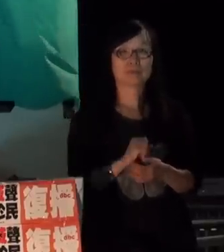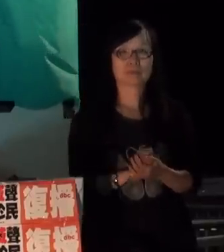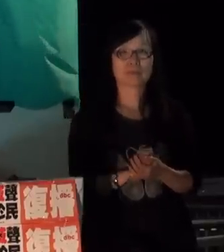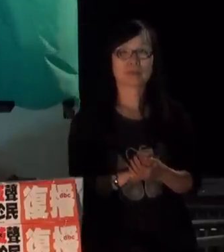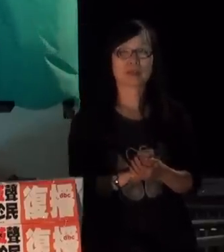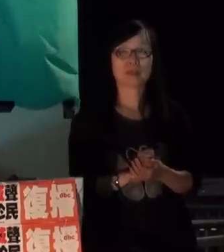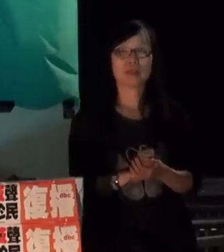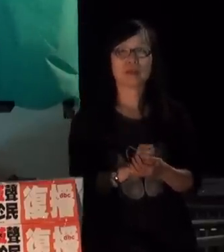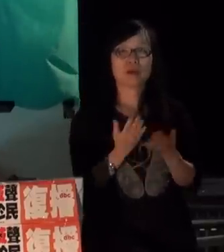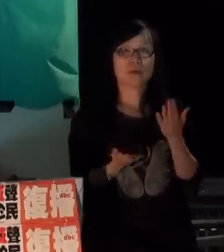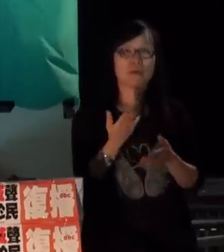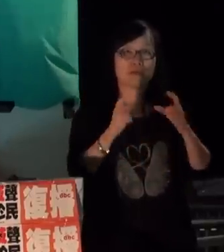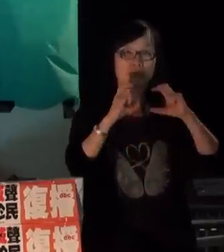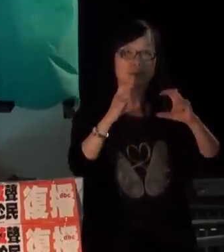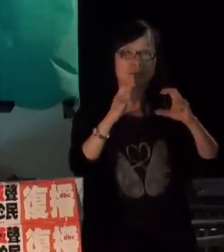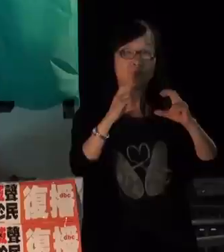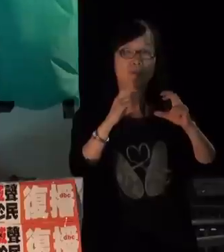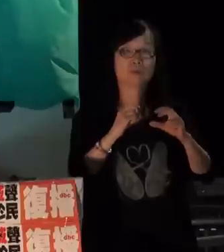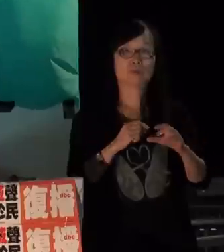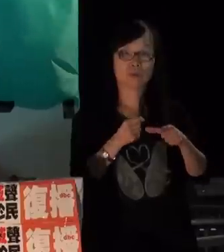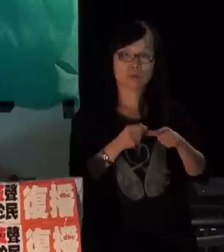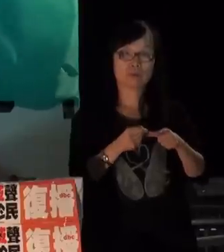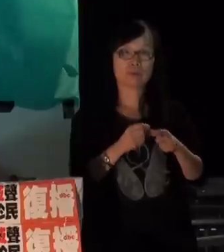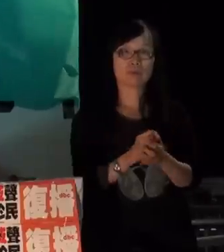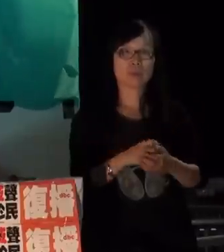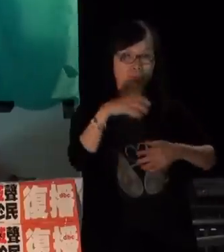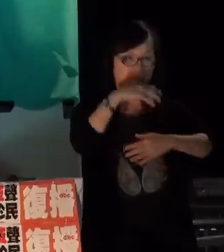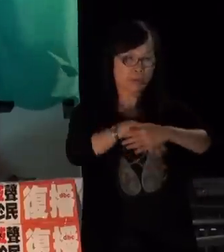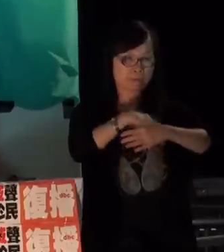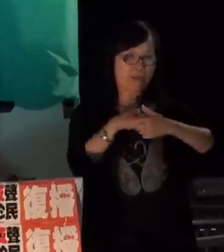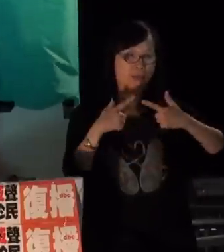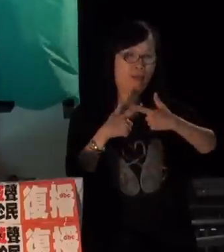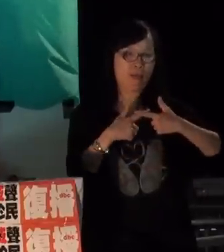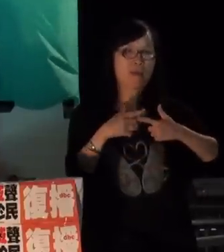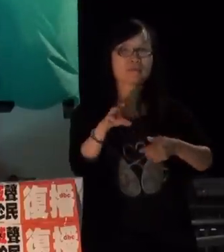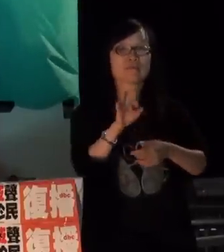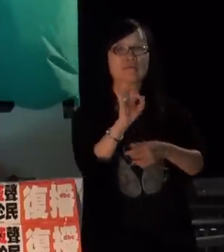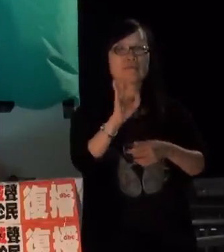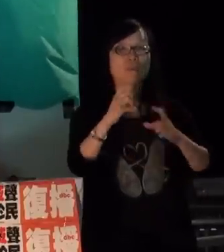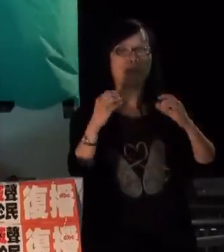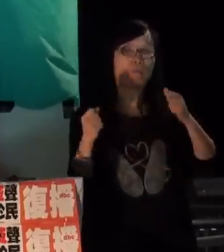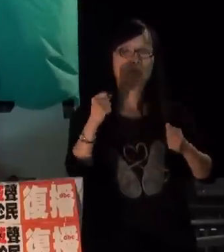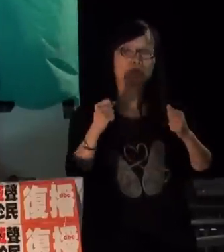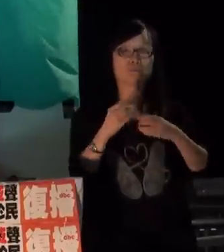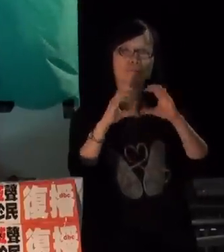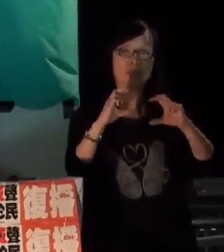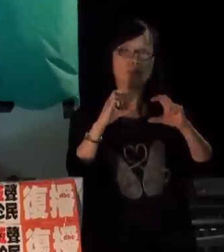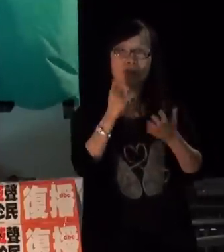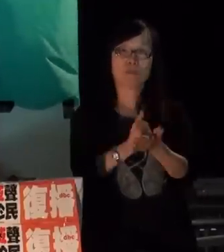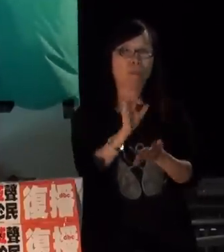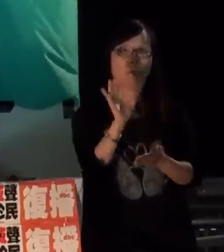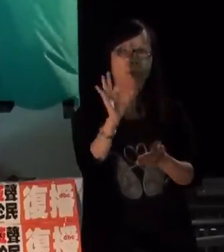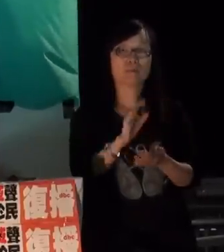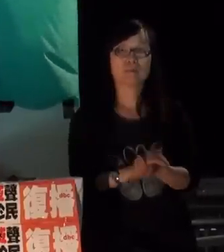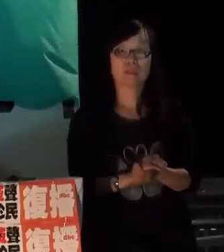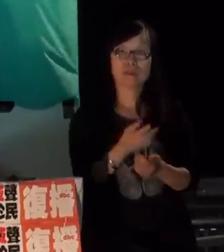或者鐵路公司因為他們內控出現問題沒車搭，或者啲車